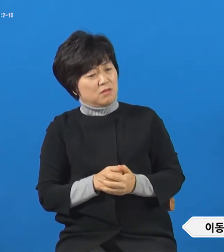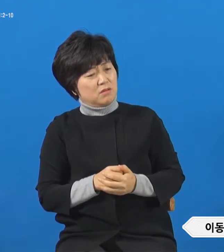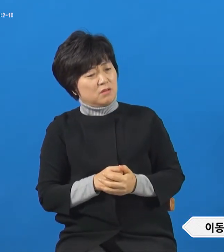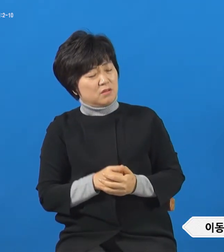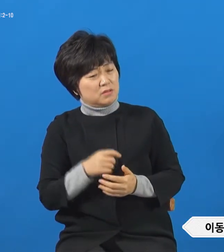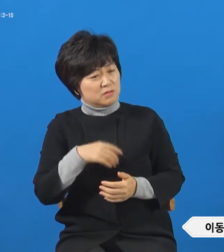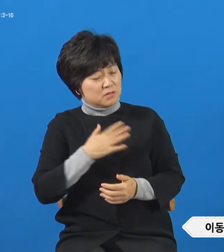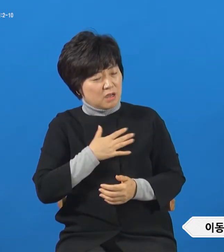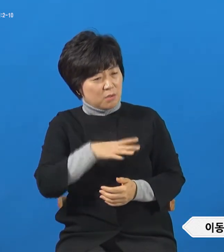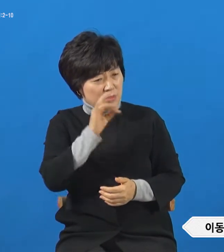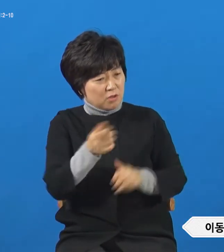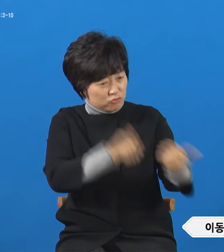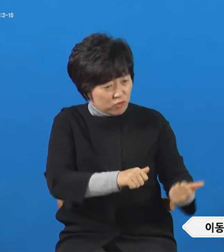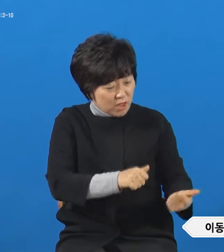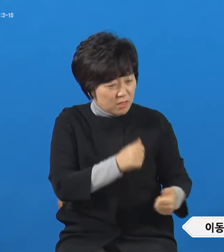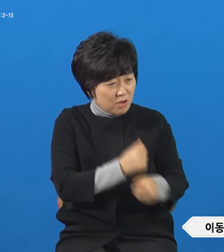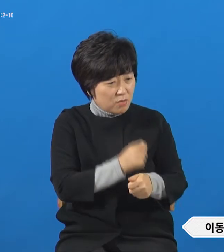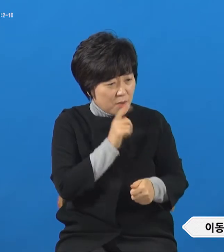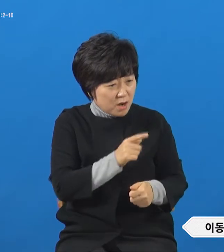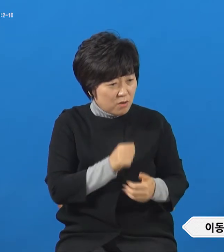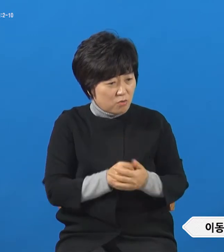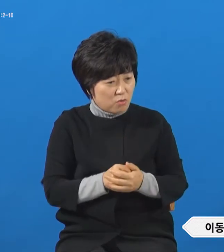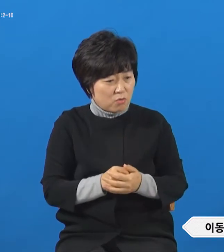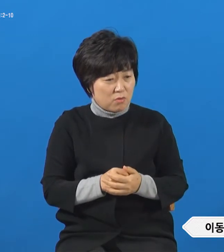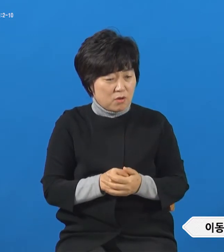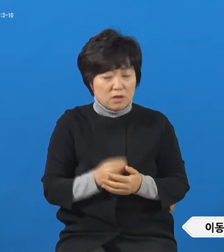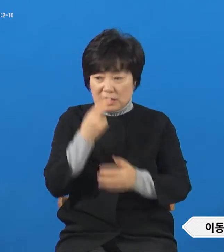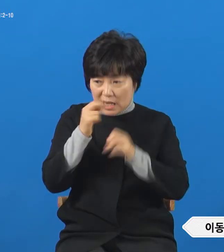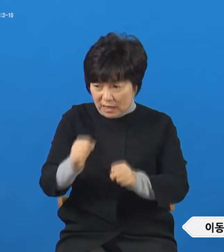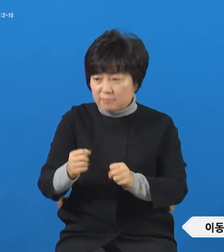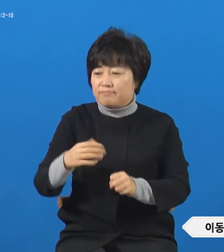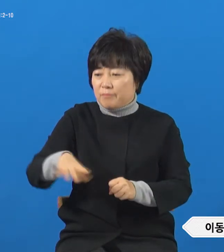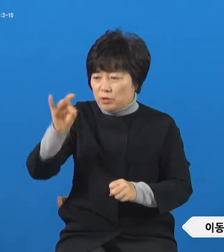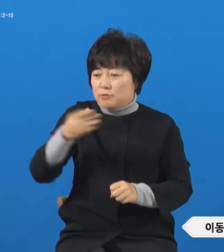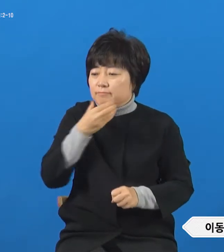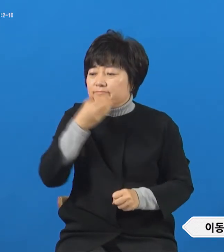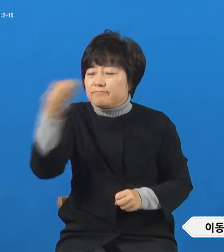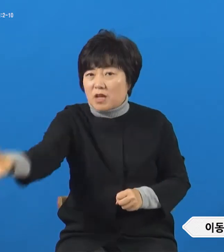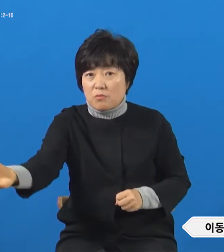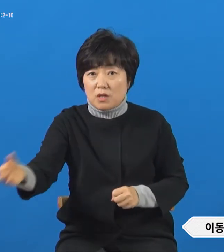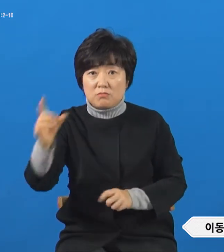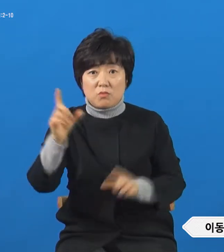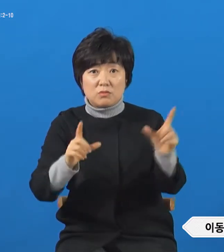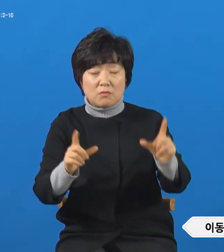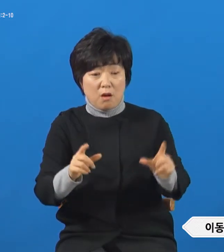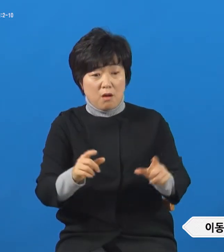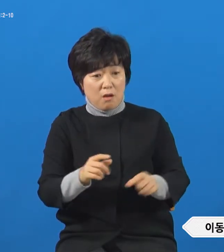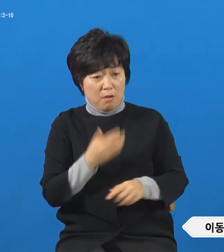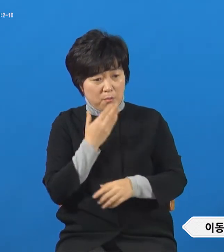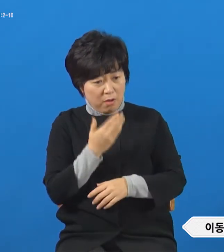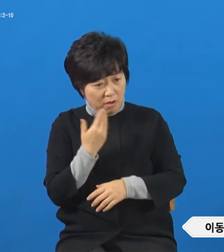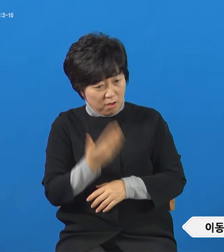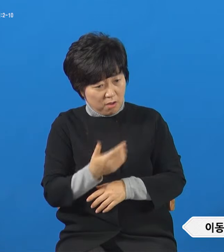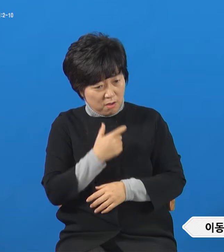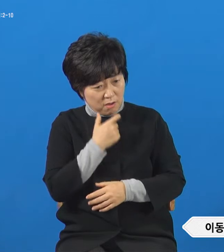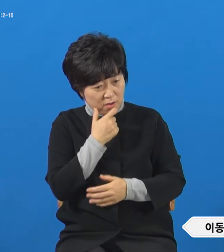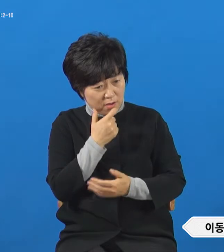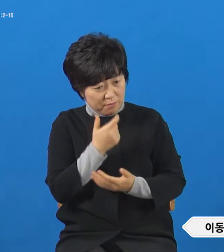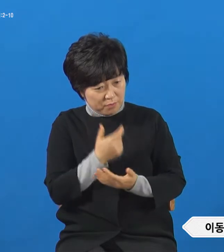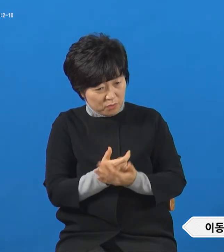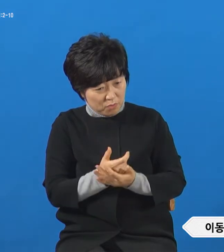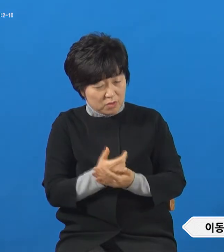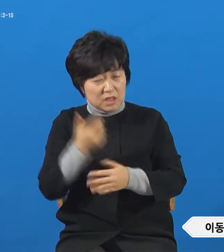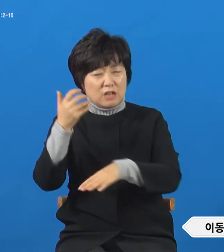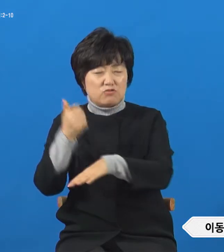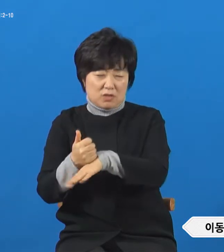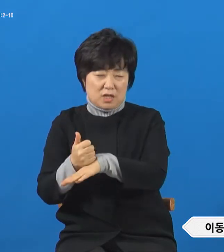죽음의 자리를 선택하고 생존의 기회를 다른 이웃들에게 내주는 모습. 어떻게 가능할까?